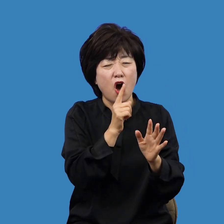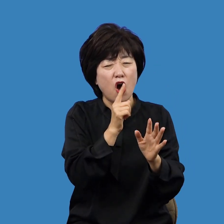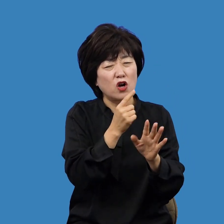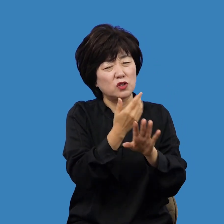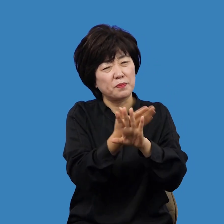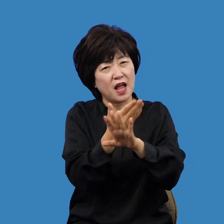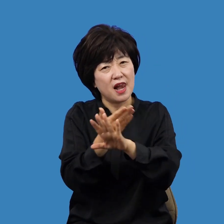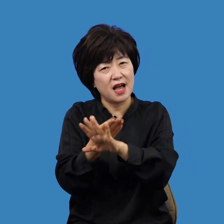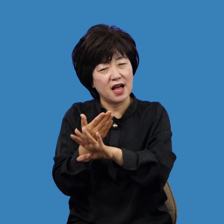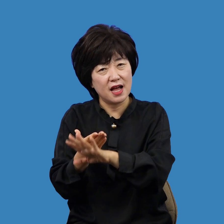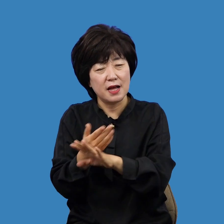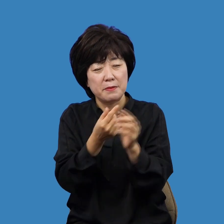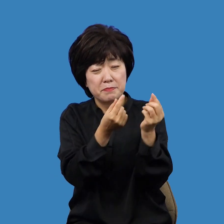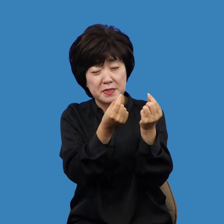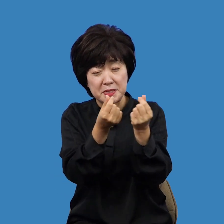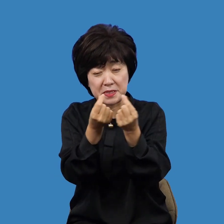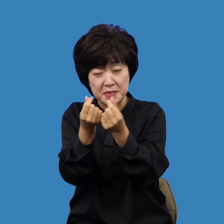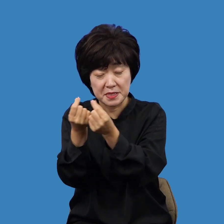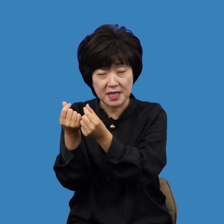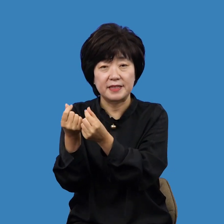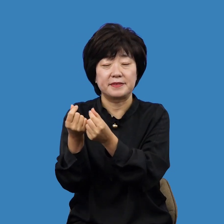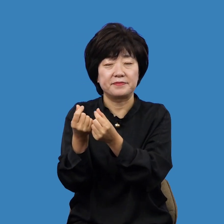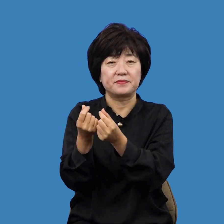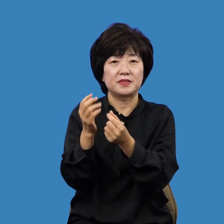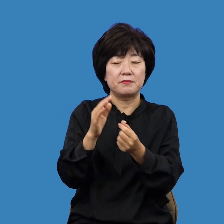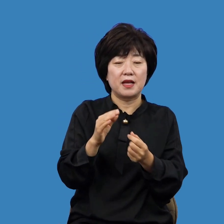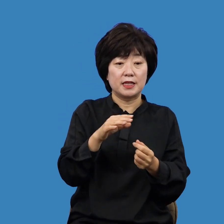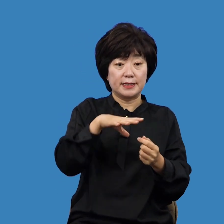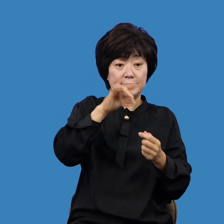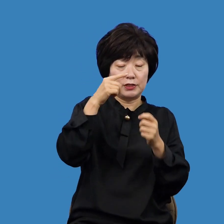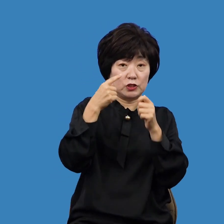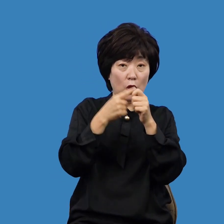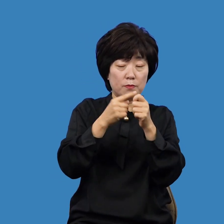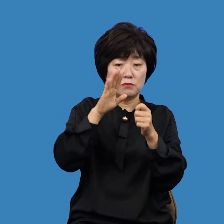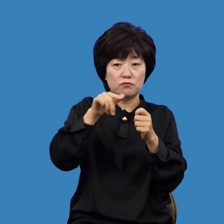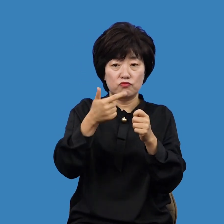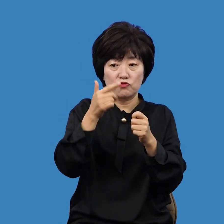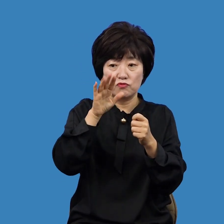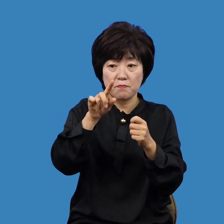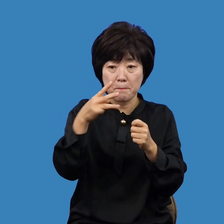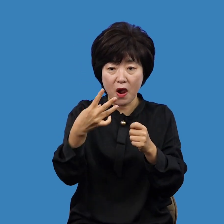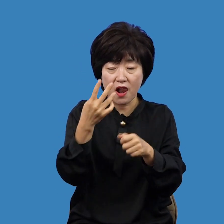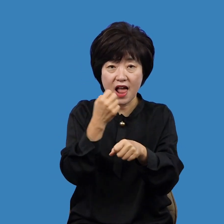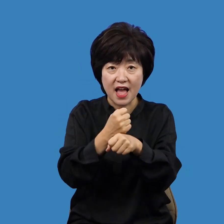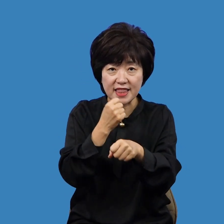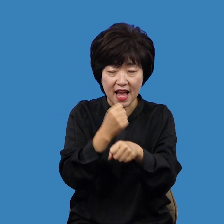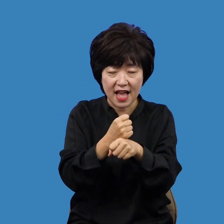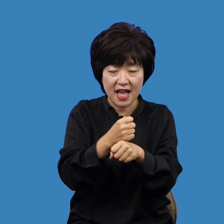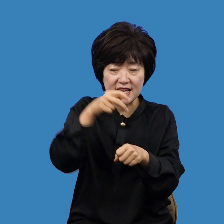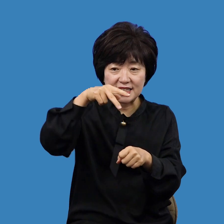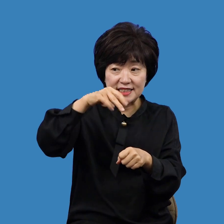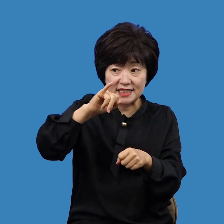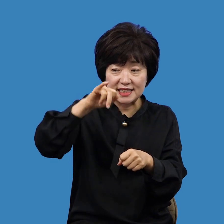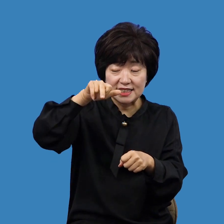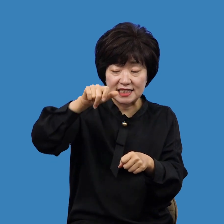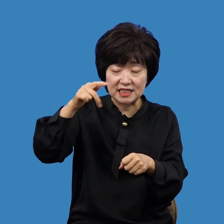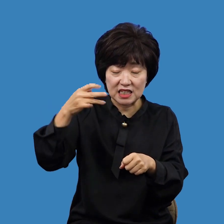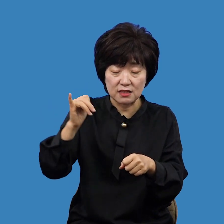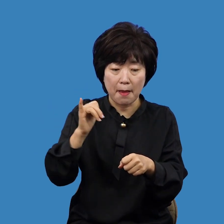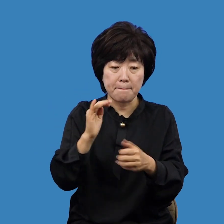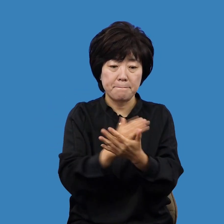다 비슷한 어원에서 나온 단어들입니다. 근데 첫 번째 여기 분별하다라고 하는 단어는 싱크리노라고 하는 단어인데 이것은